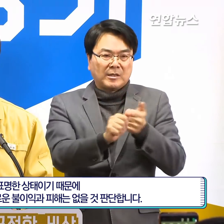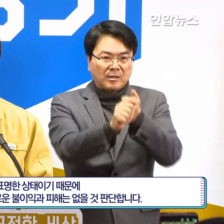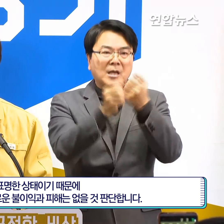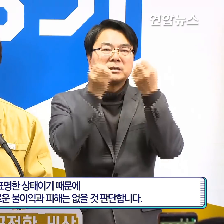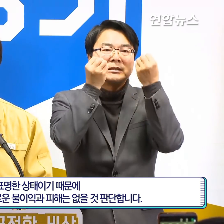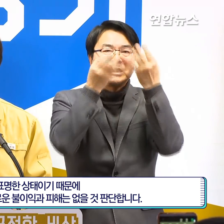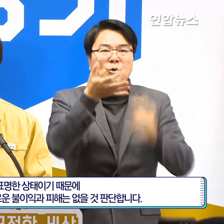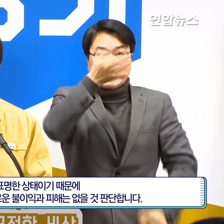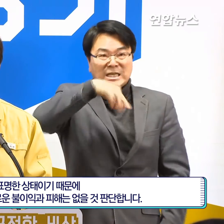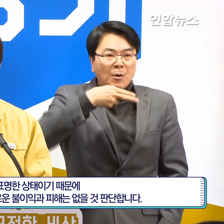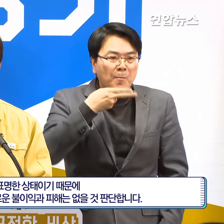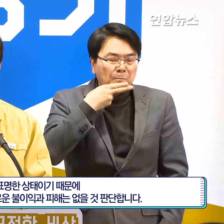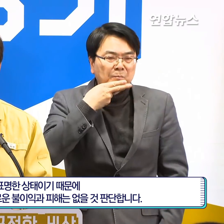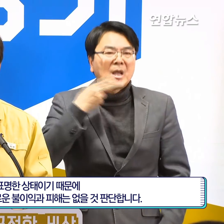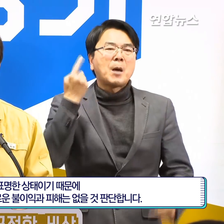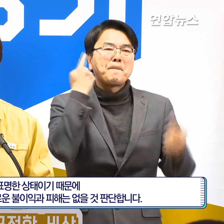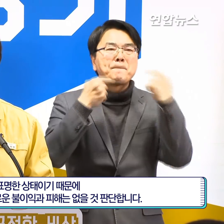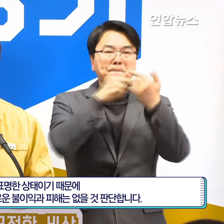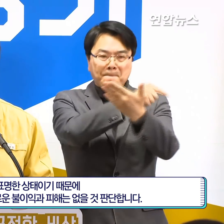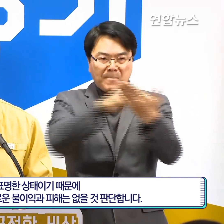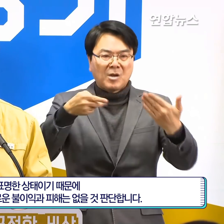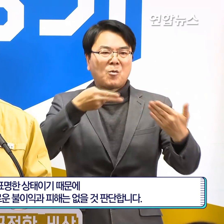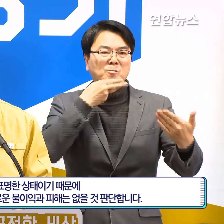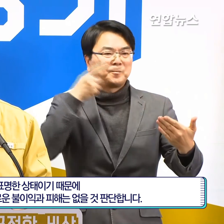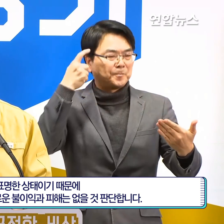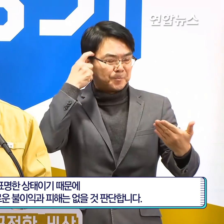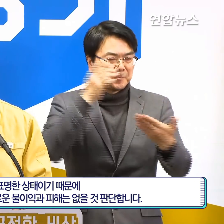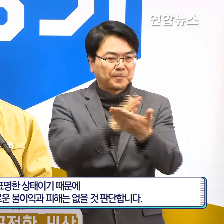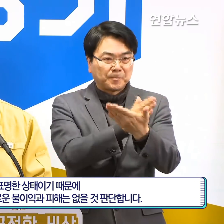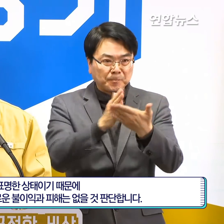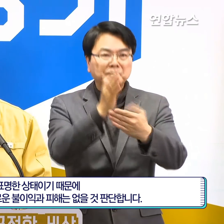불이익과 피해는 없을 것으로 판단합니다.